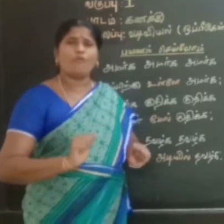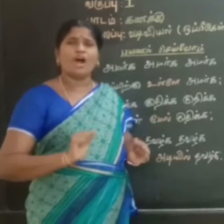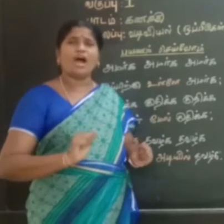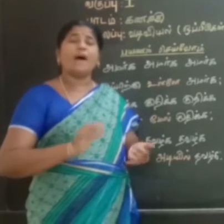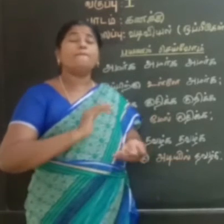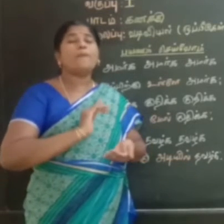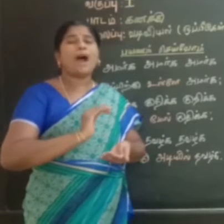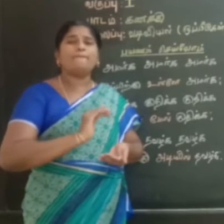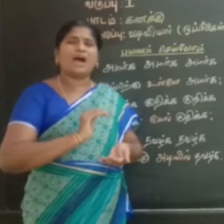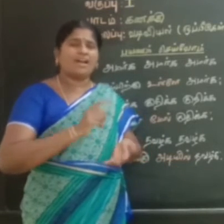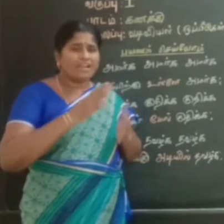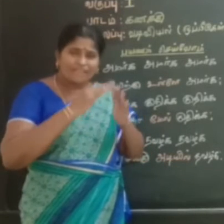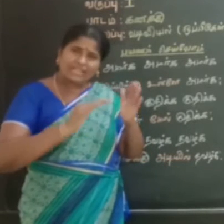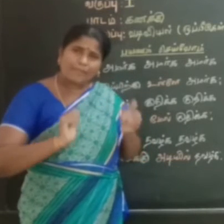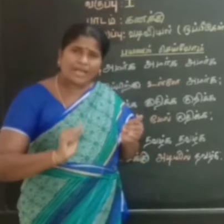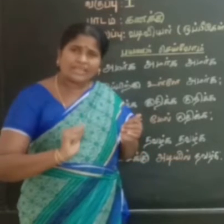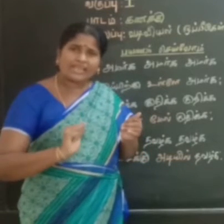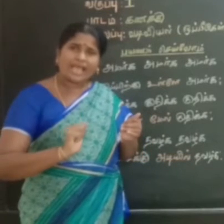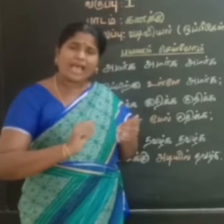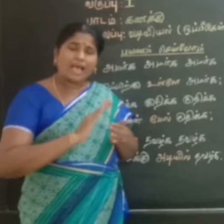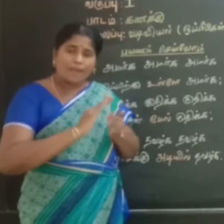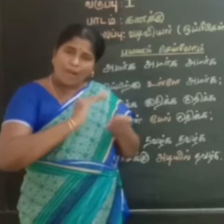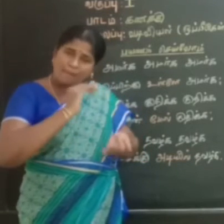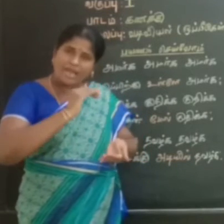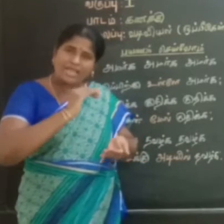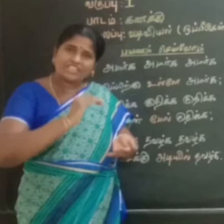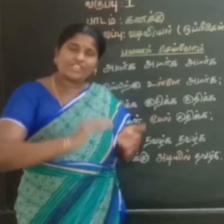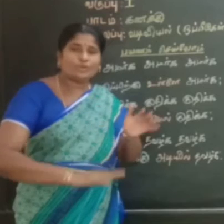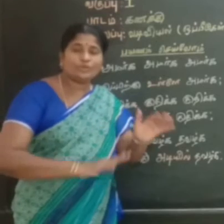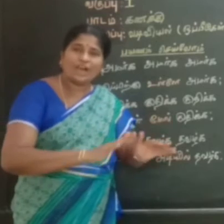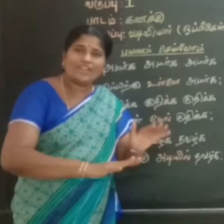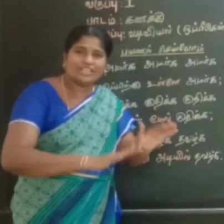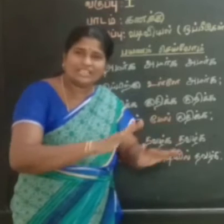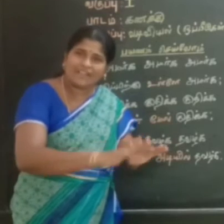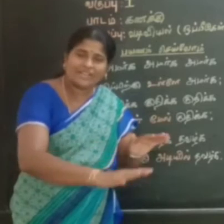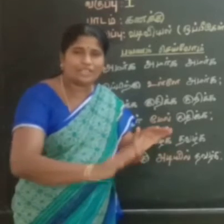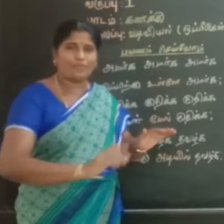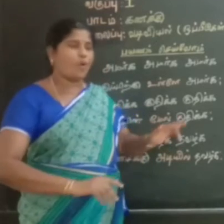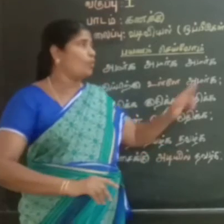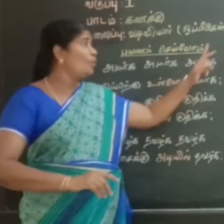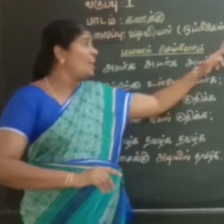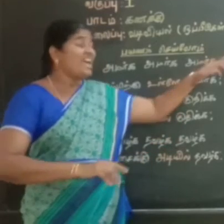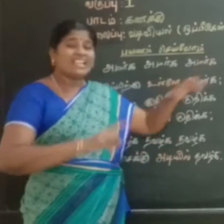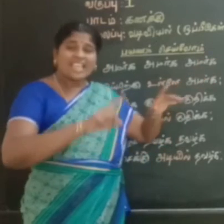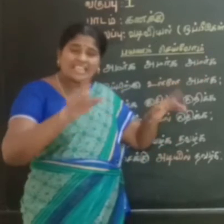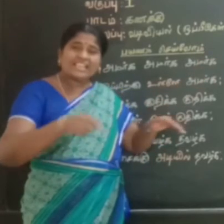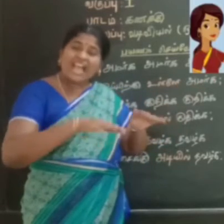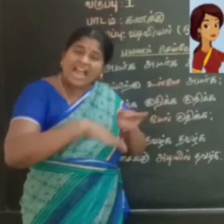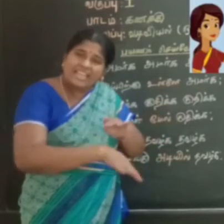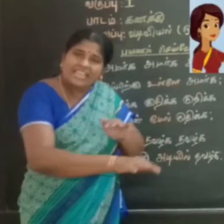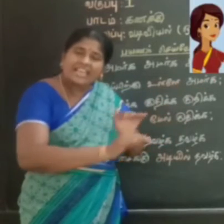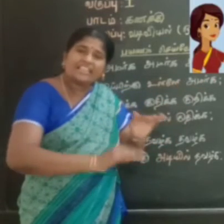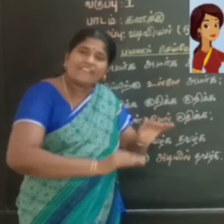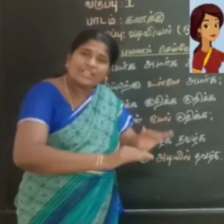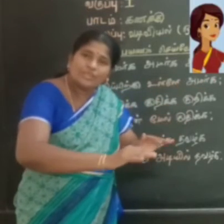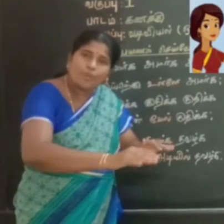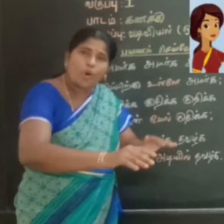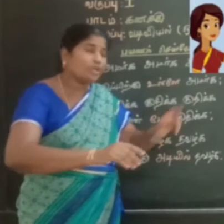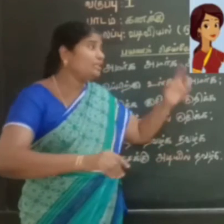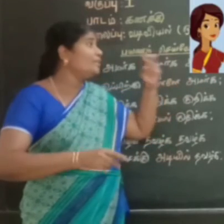போவா? பாப்பா. வீட்டுல பாத்திருக்கியா, பாப்பா என்ன செய்யும்? தவழ்ந்து தவழ்ந்து போகும். எதுக்கு அடியில தவழ்ந்து போகுது?